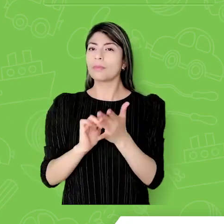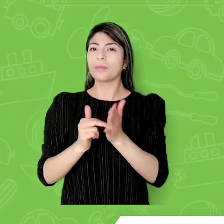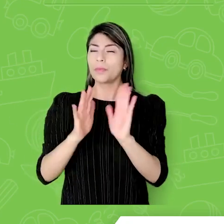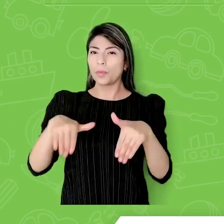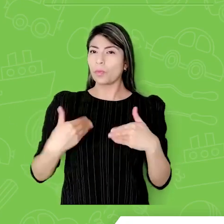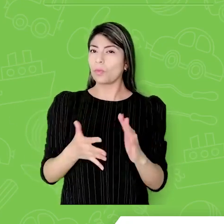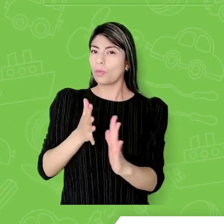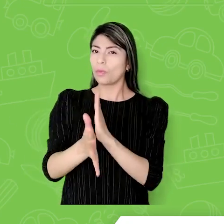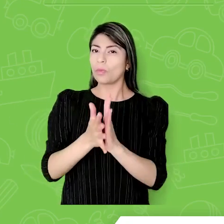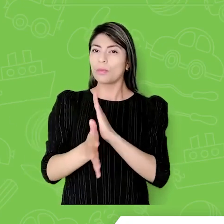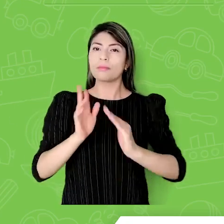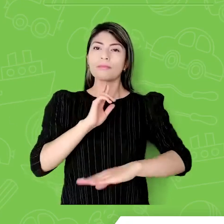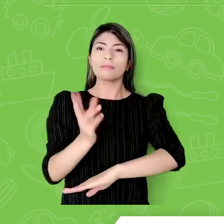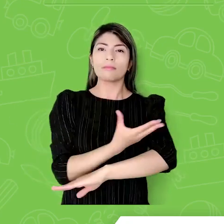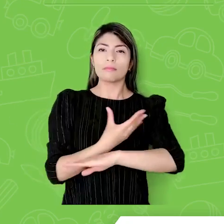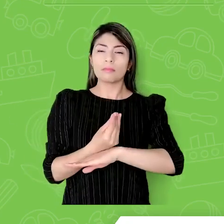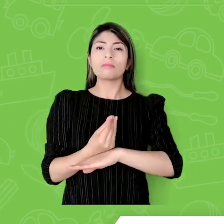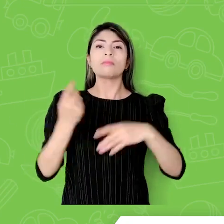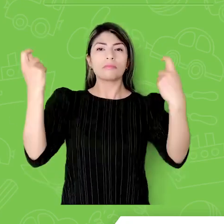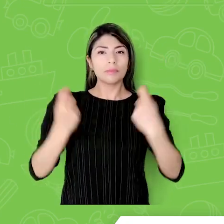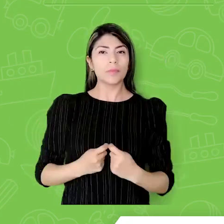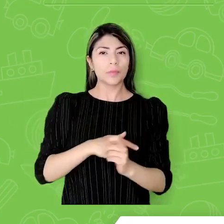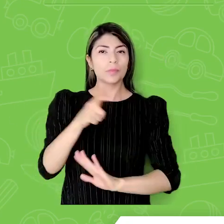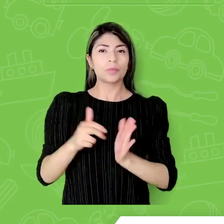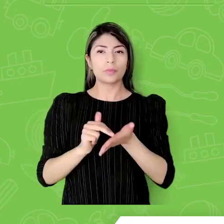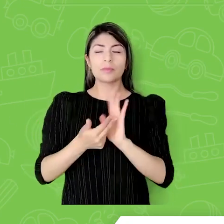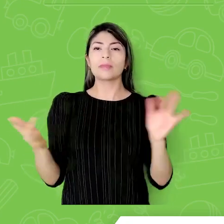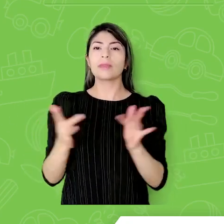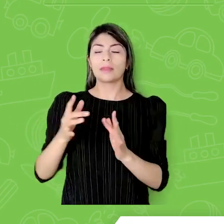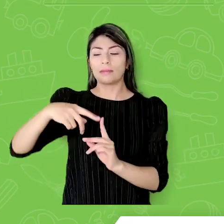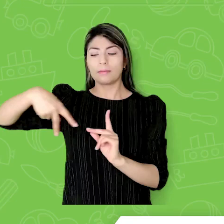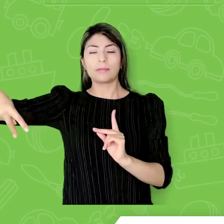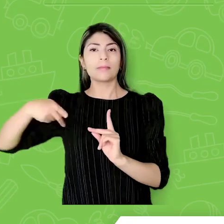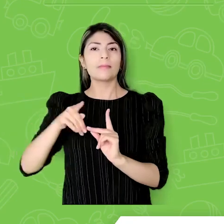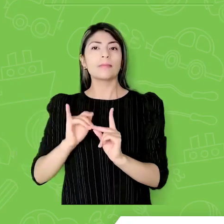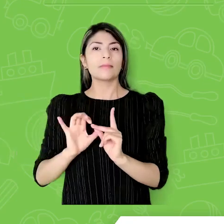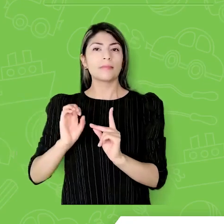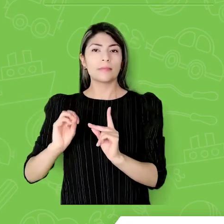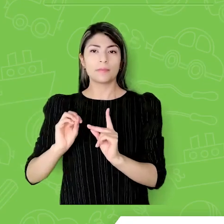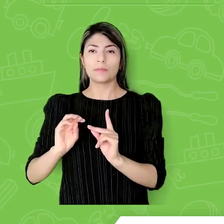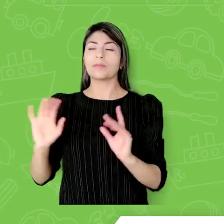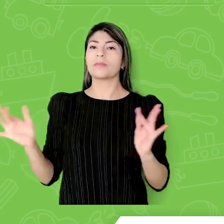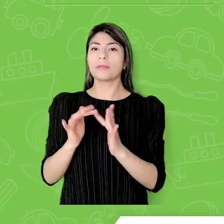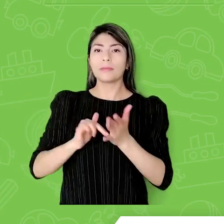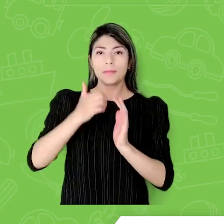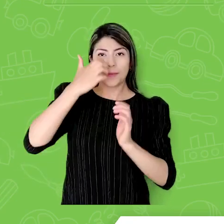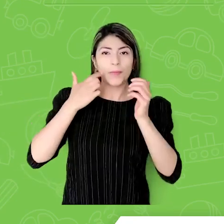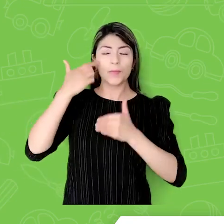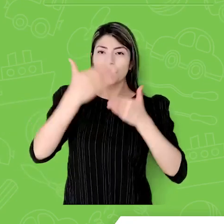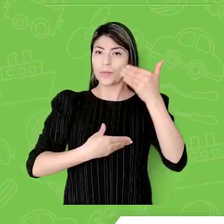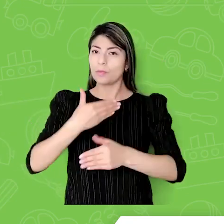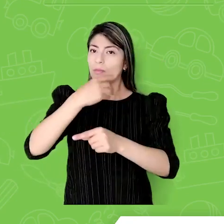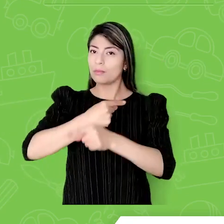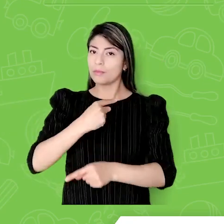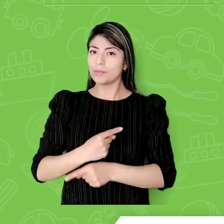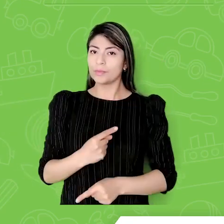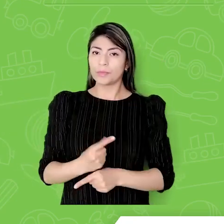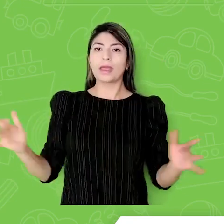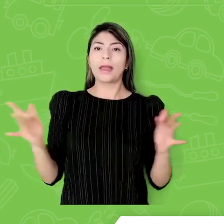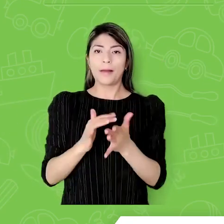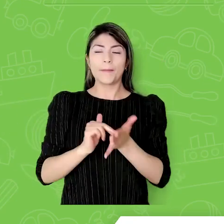base en la información de los resultados definitivos registrados en CIMO para cada una de las pruebas aplicadas,